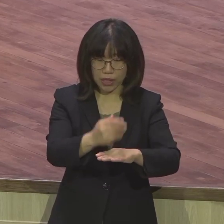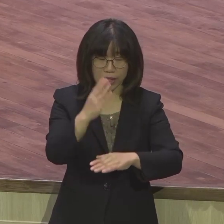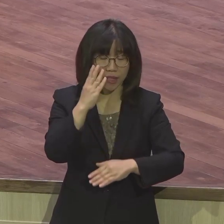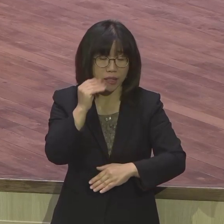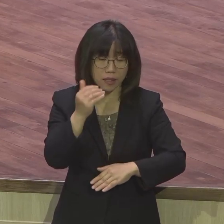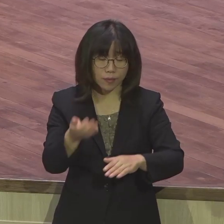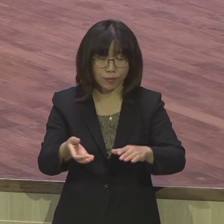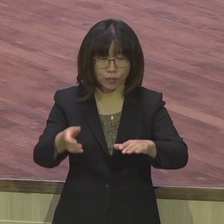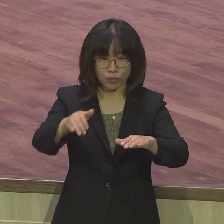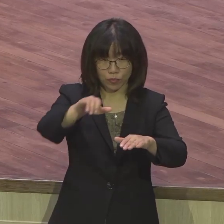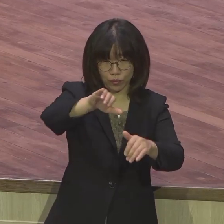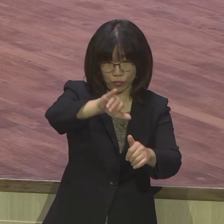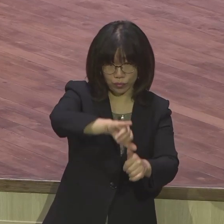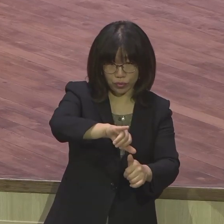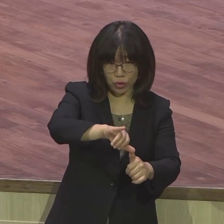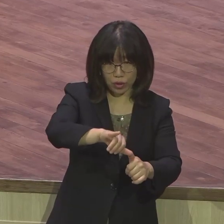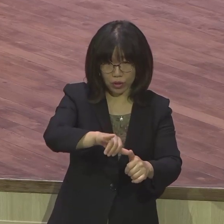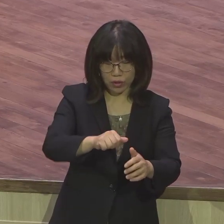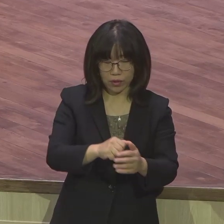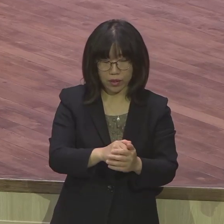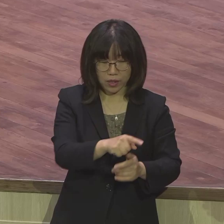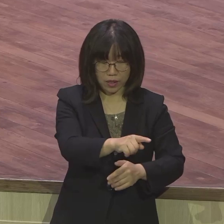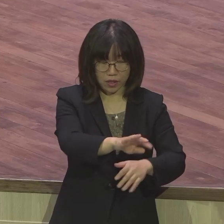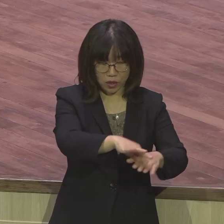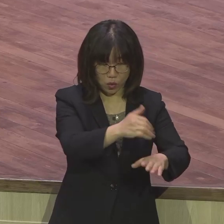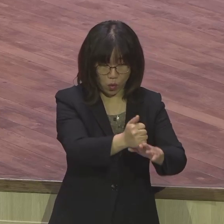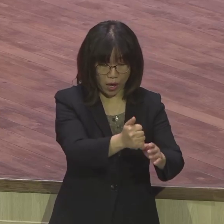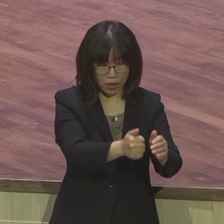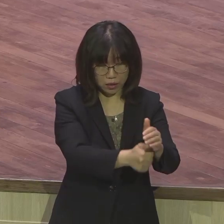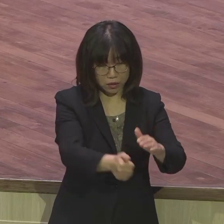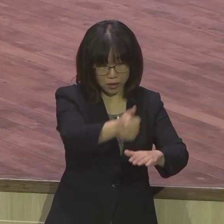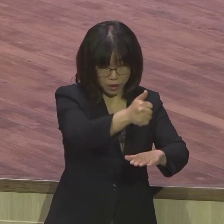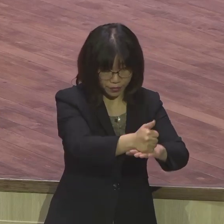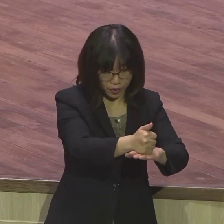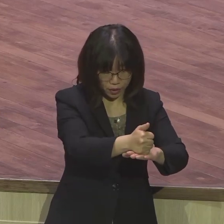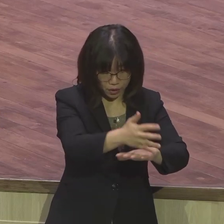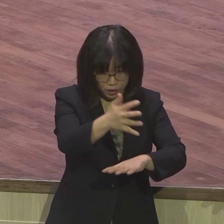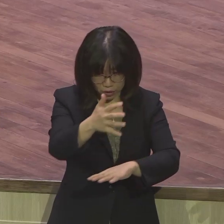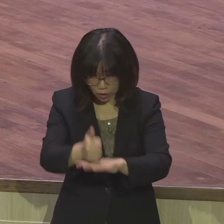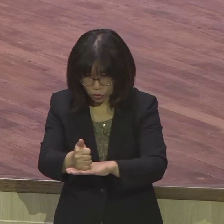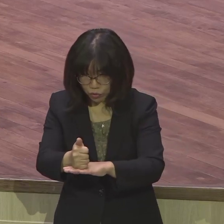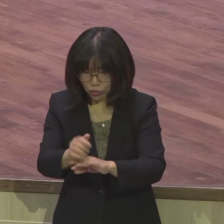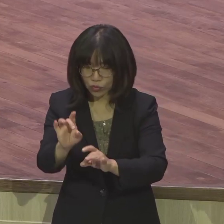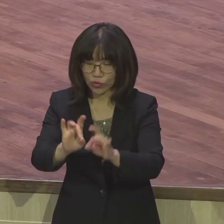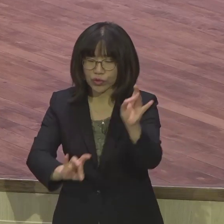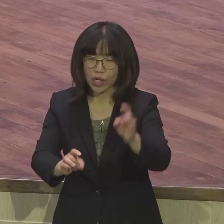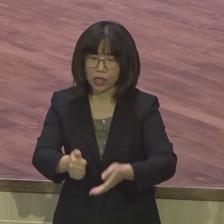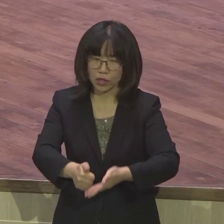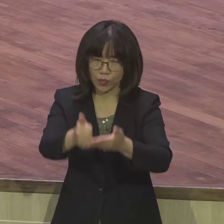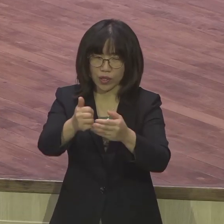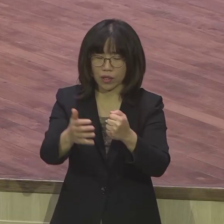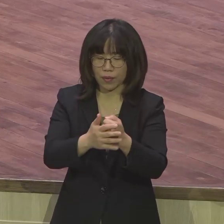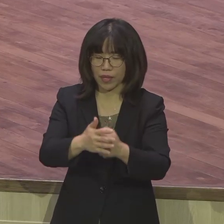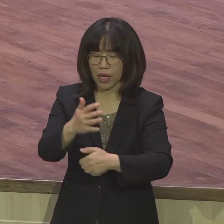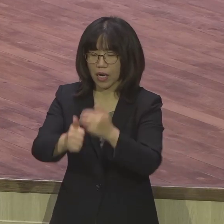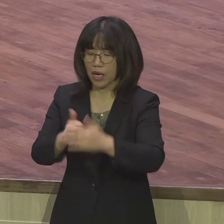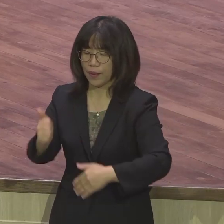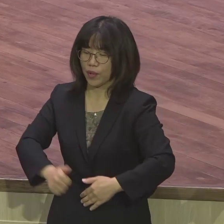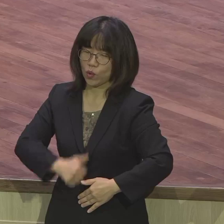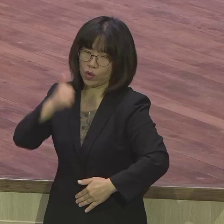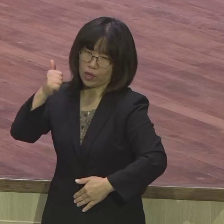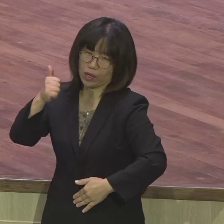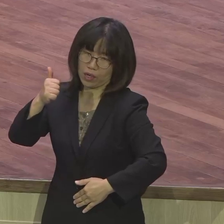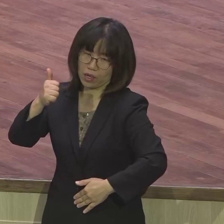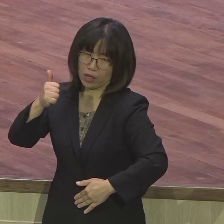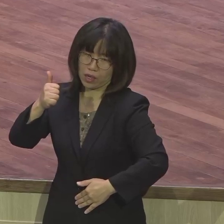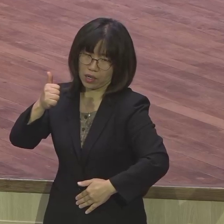이세벨이 들어오고 온 이 아세라 바알 신을 그러니까 재앙이 오는 거죠. 그래서 사실은 아방은 어떤 면에서 혼합주의